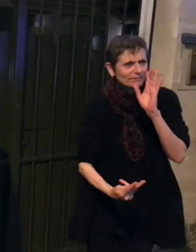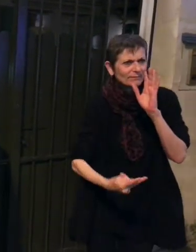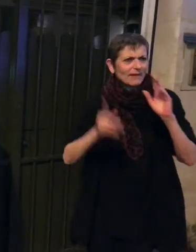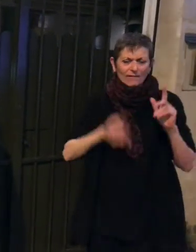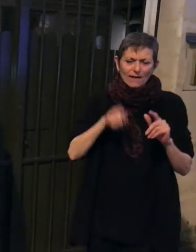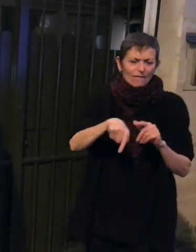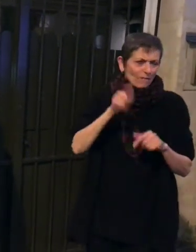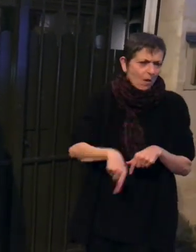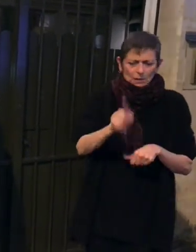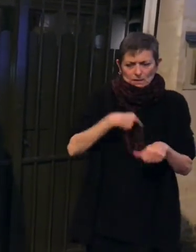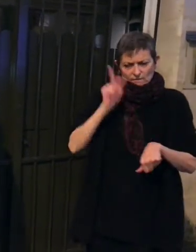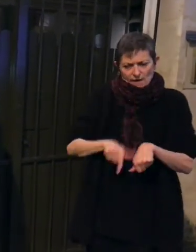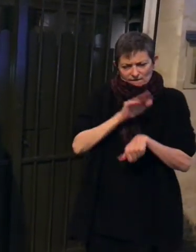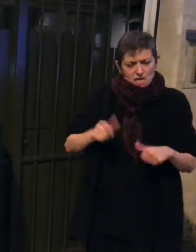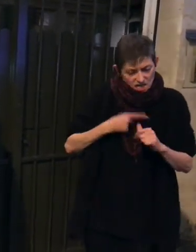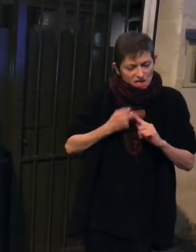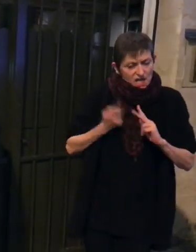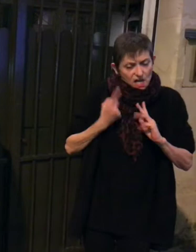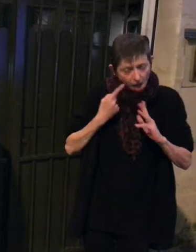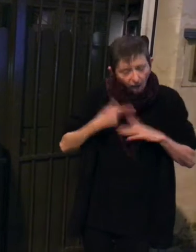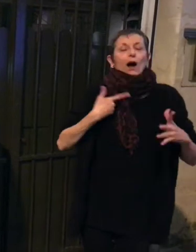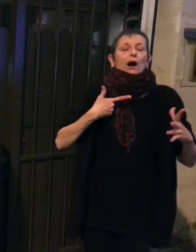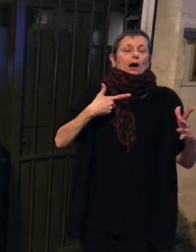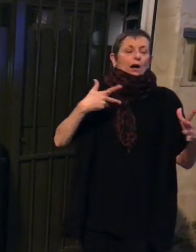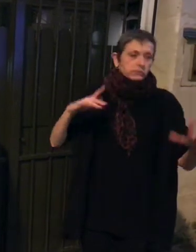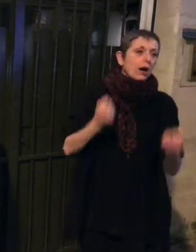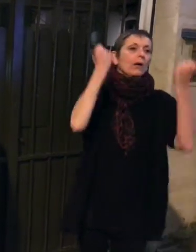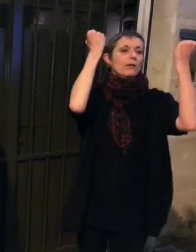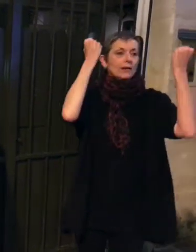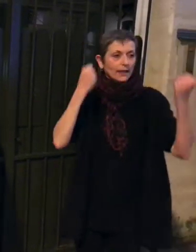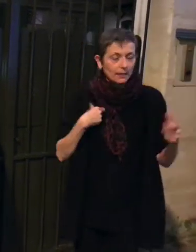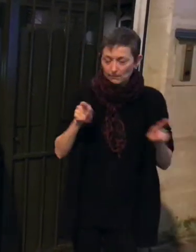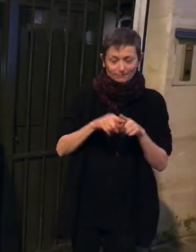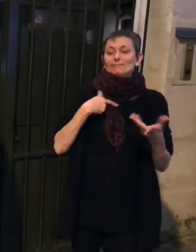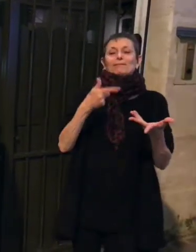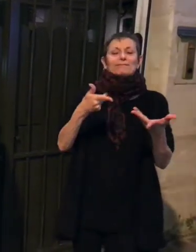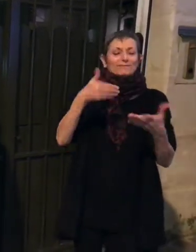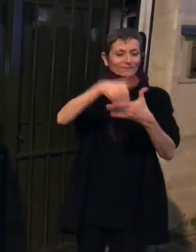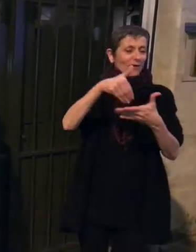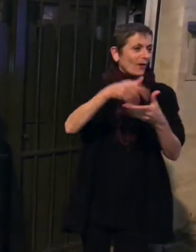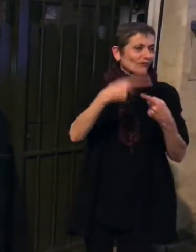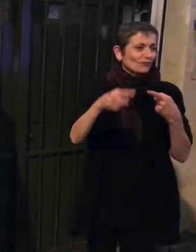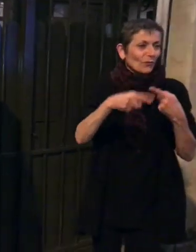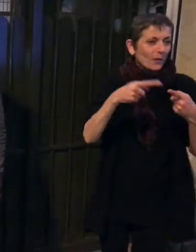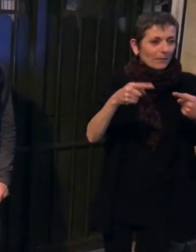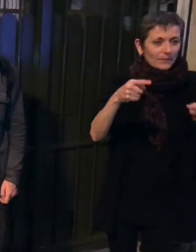pour s'en sortir avec ça. Après, ça n'a plus de sens. Il y avait beaucoup de passages vraiment super.